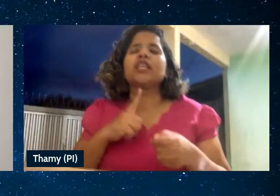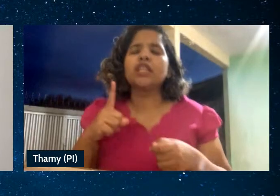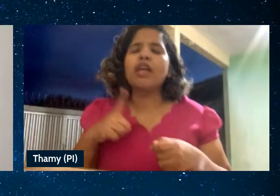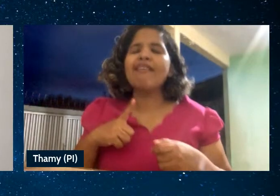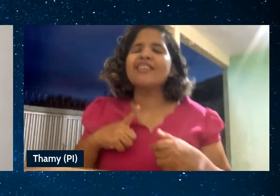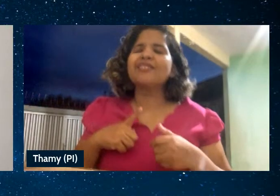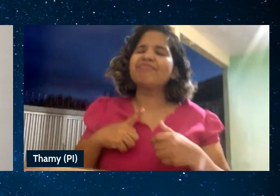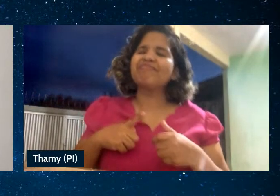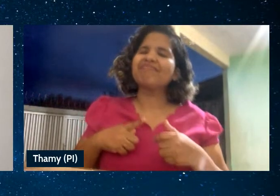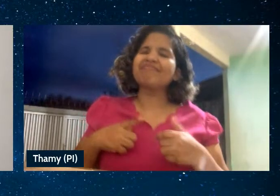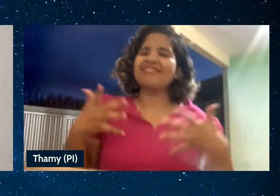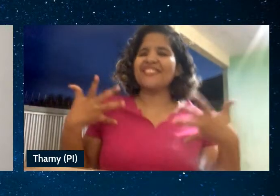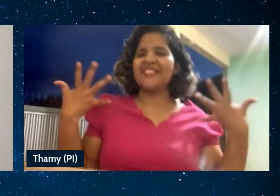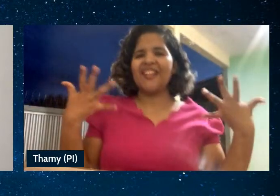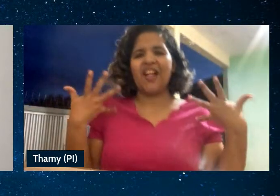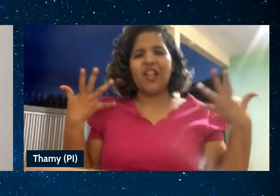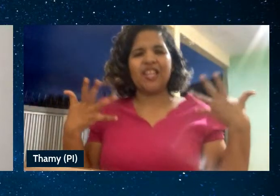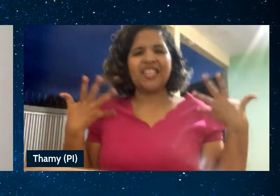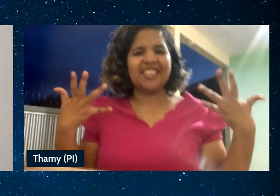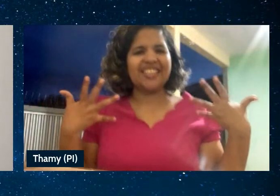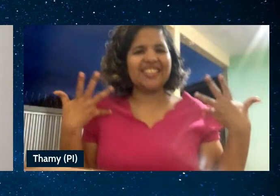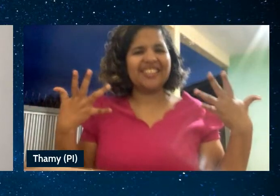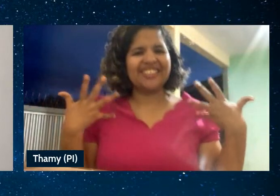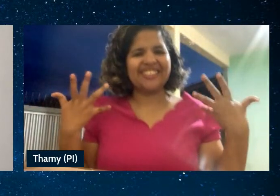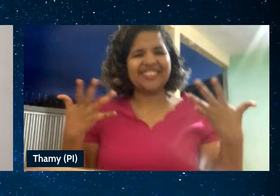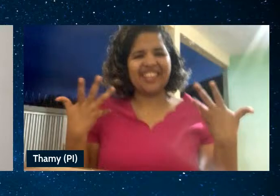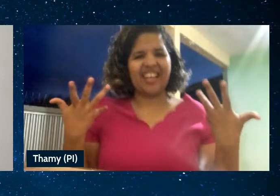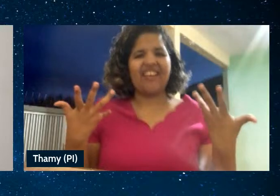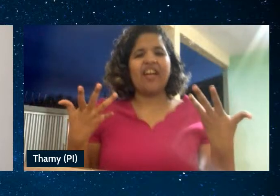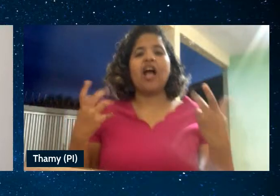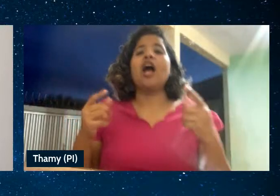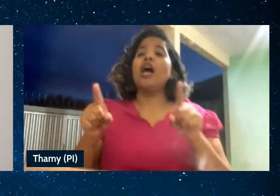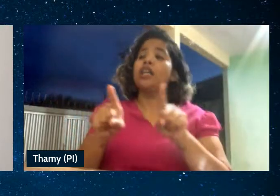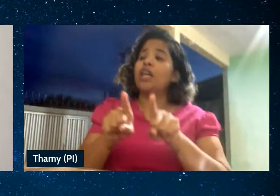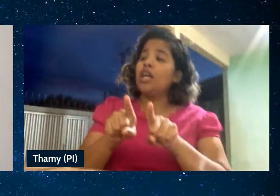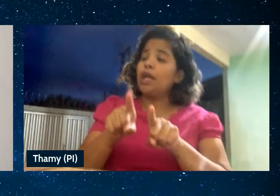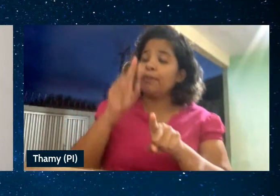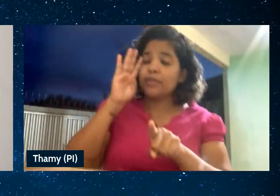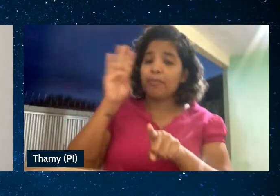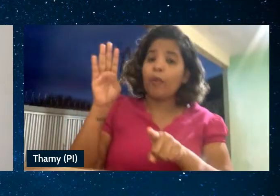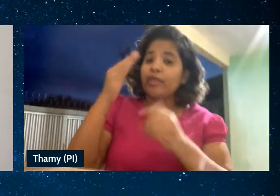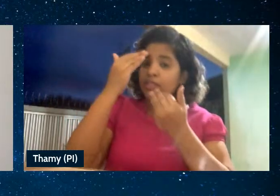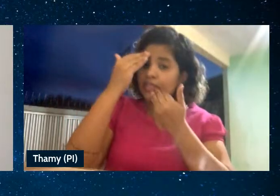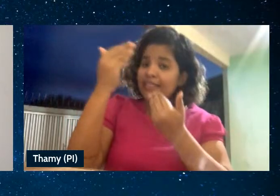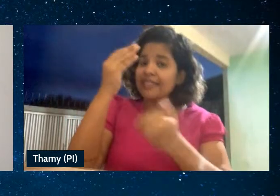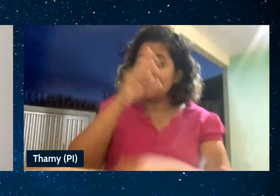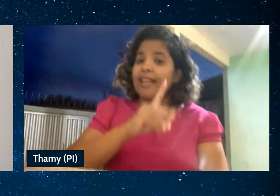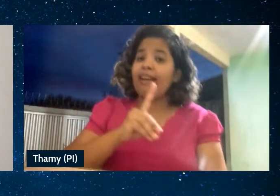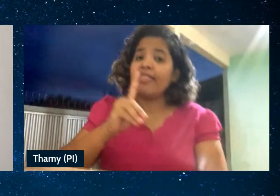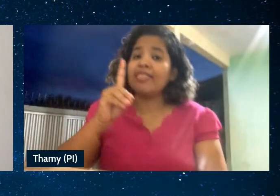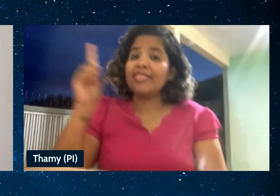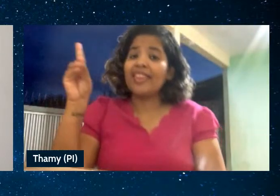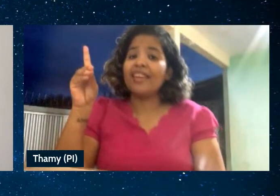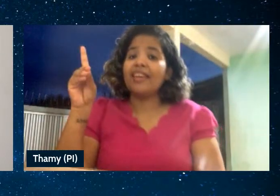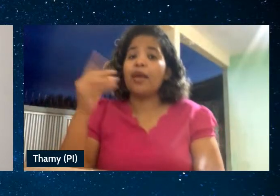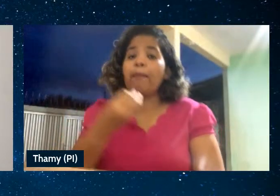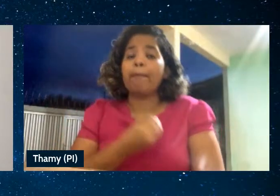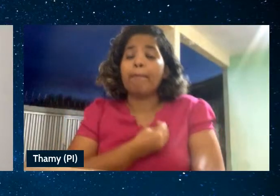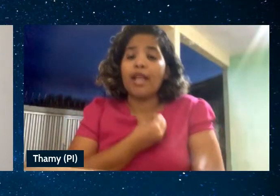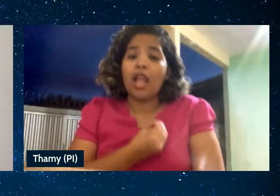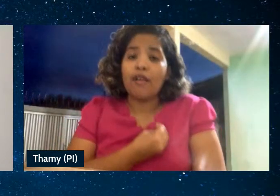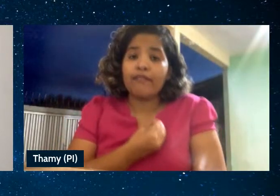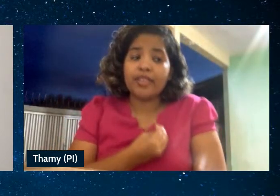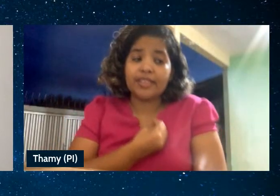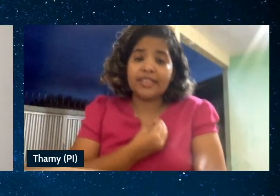mente e principalmente agradecendo a Deus pelo dom da vida que